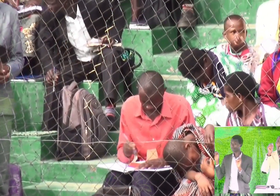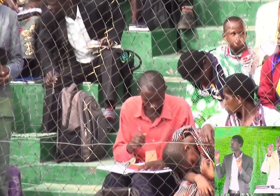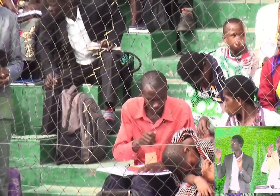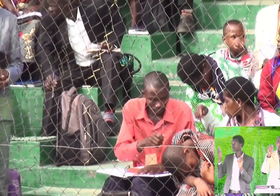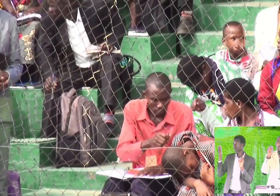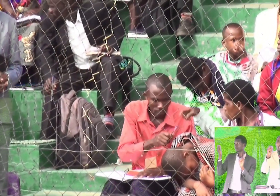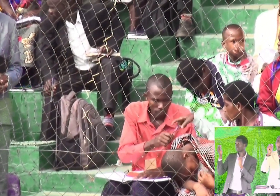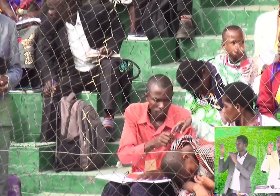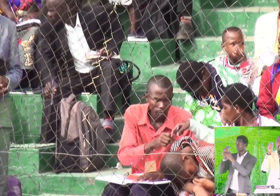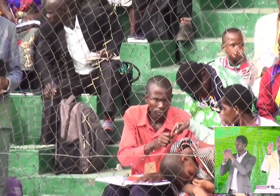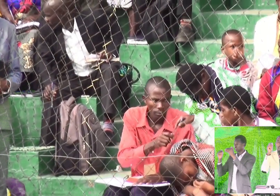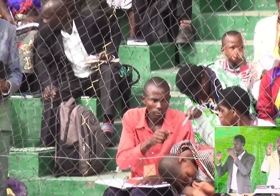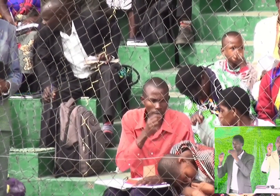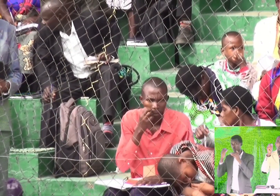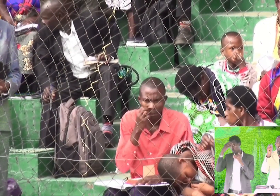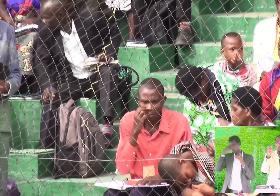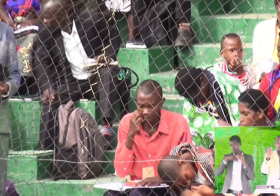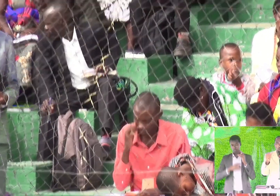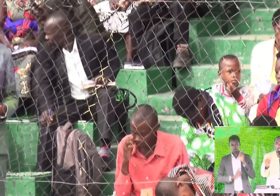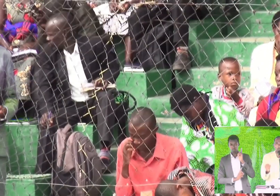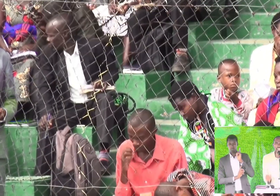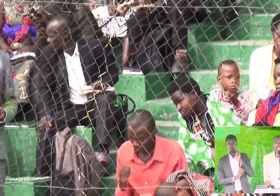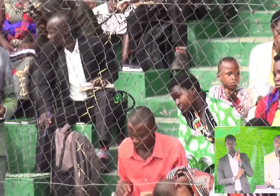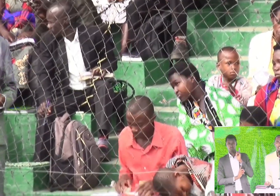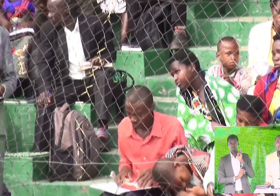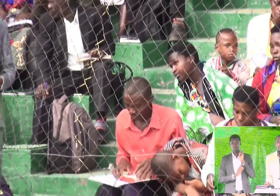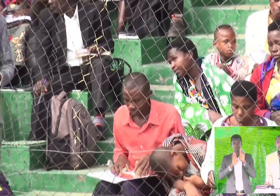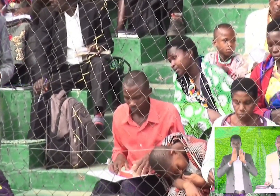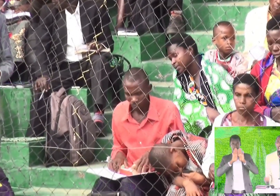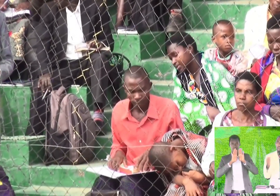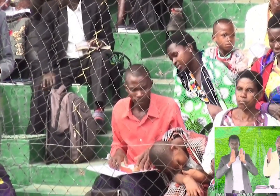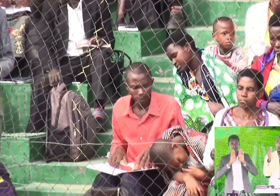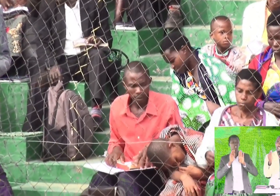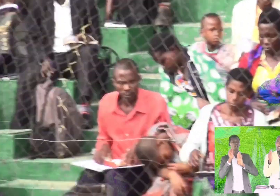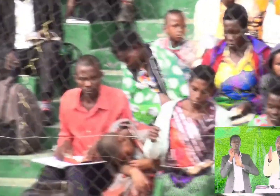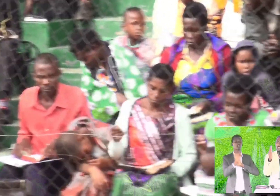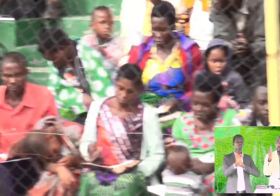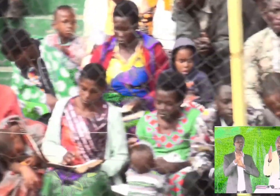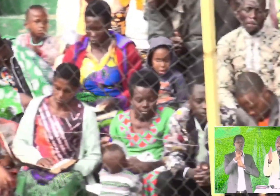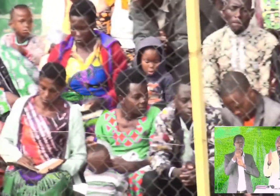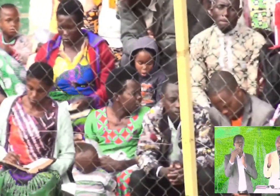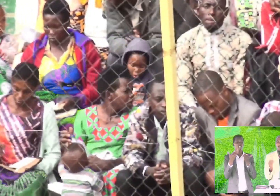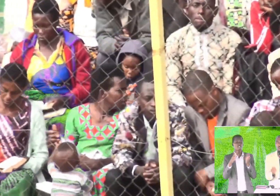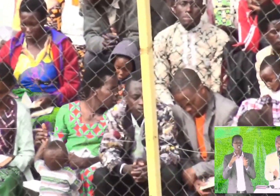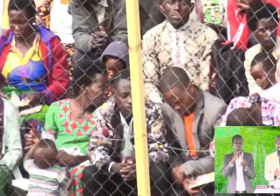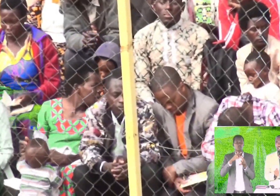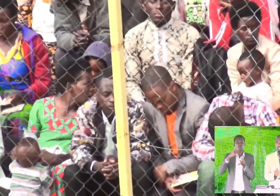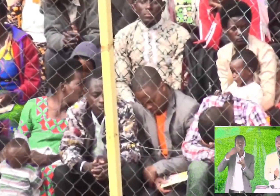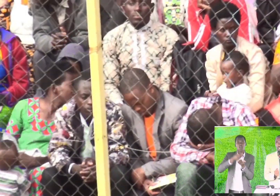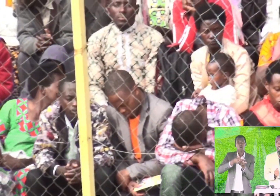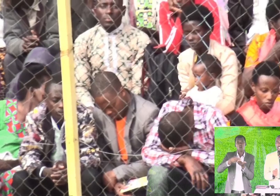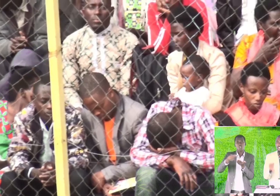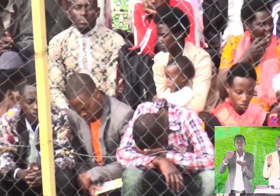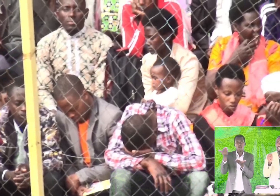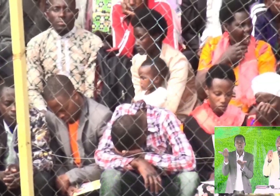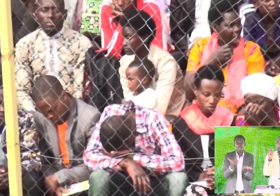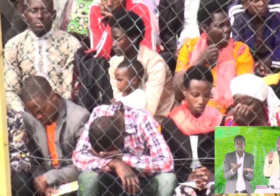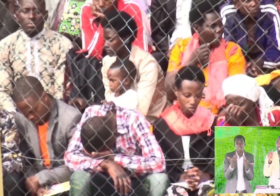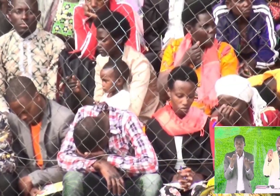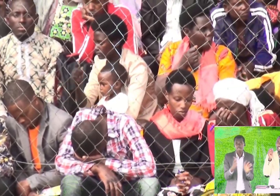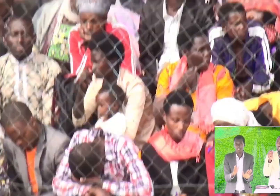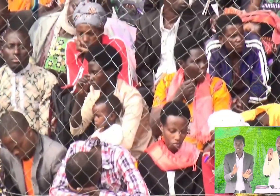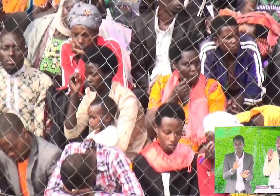ugomba kubanza kukubaza ngo mbese wamaze kwakira umwuka wera? Ntabwo washobora kuhatambuka